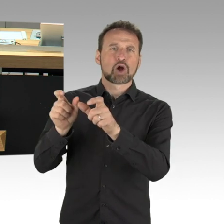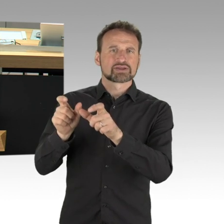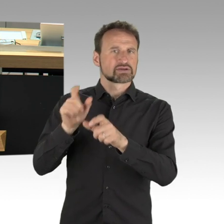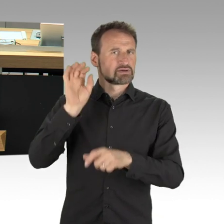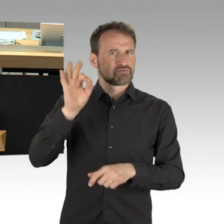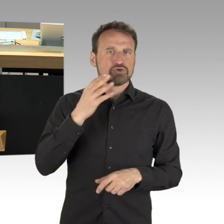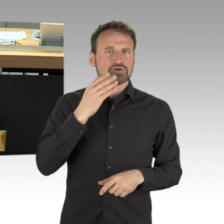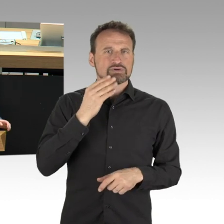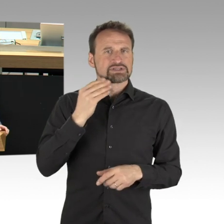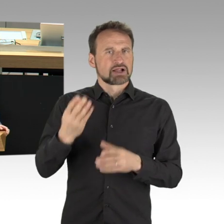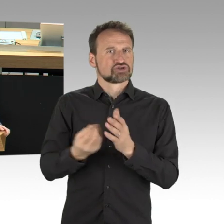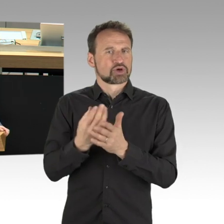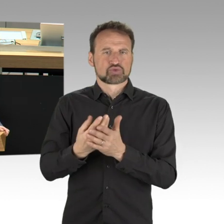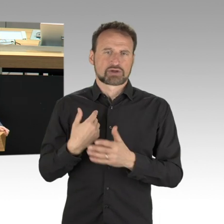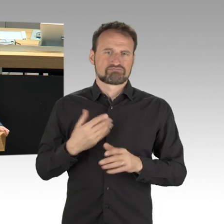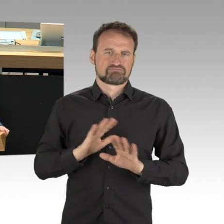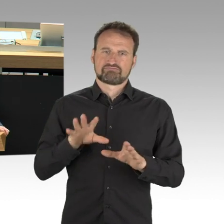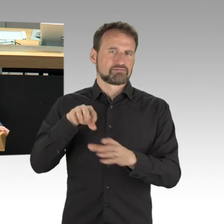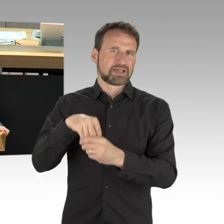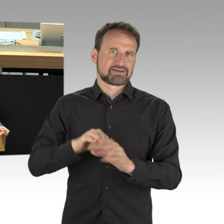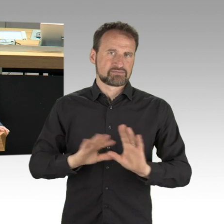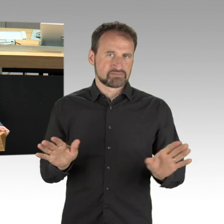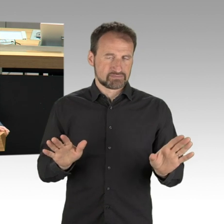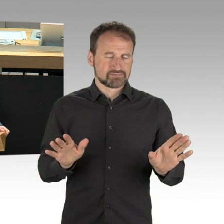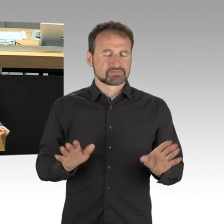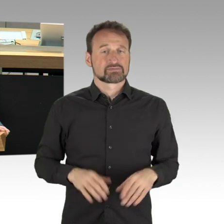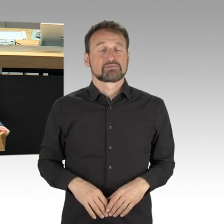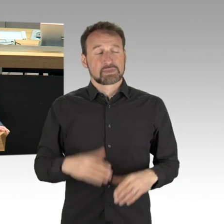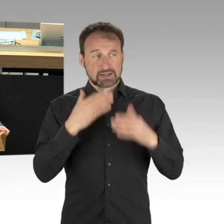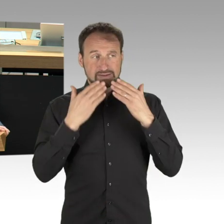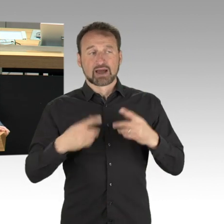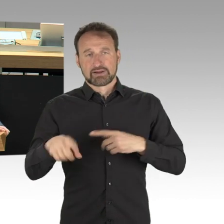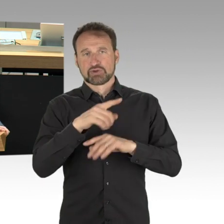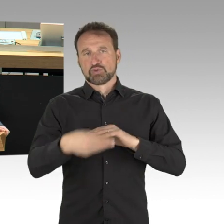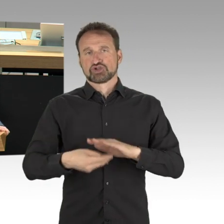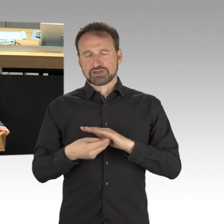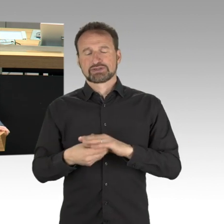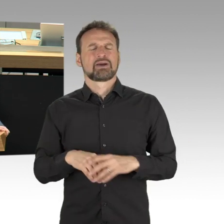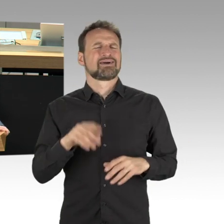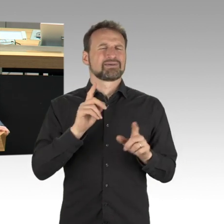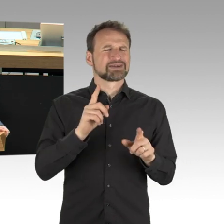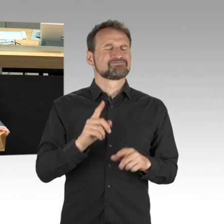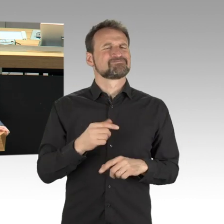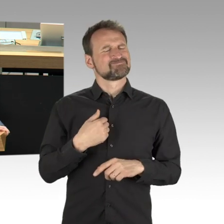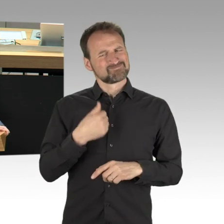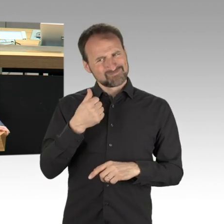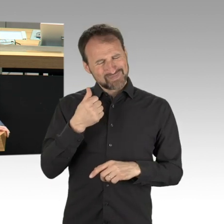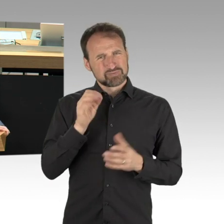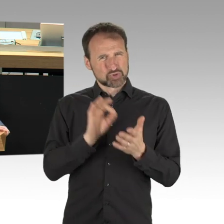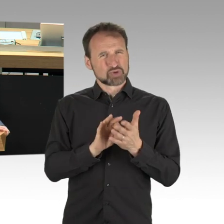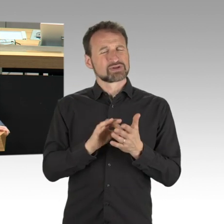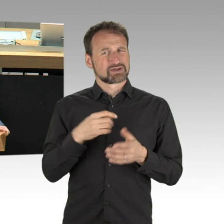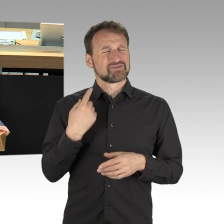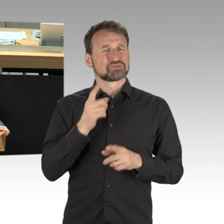ist leider in einigen Redebeiträgen Teil dieser Beiträge gewesen, und wo wir wirklich genau bleiben